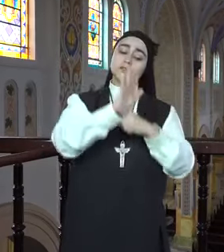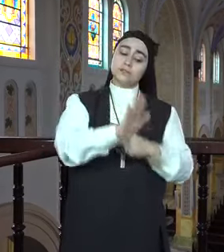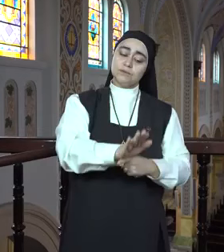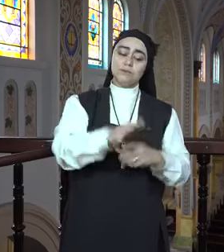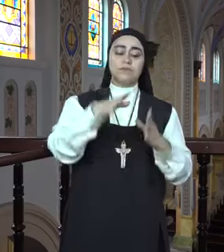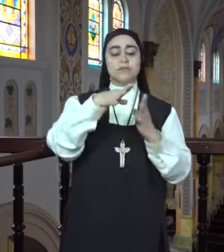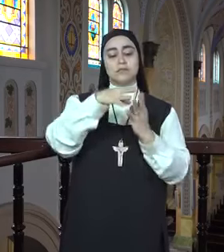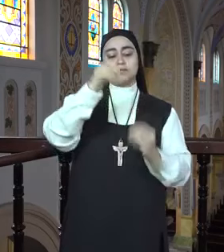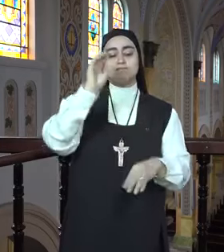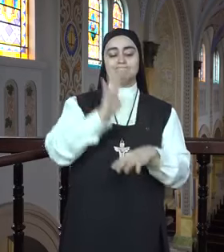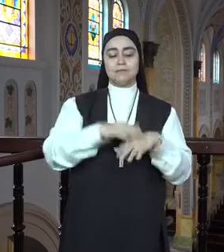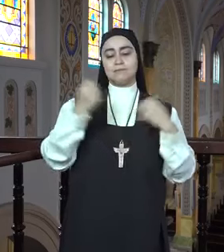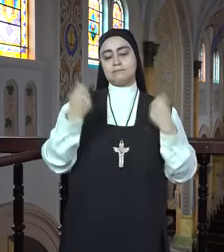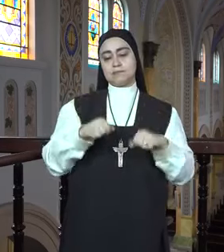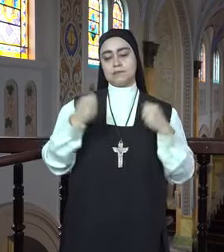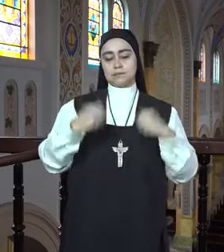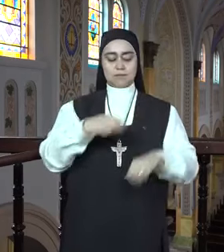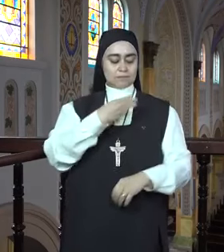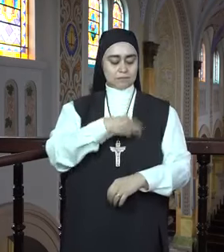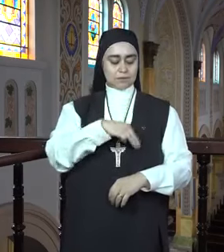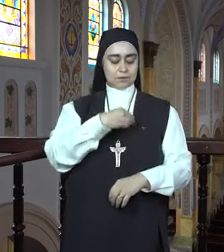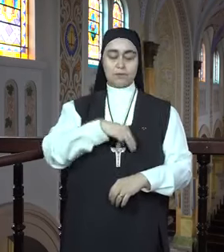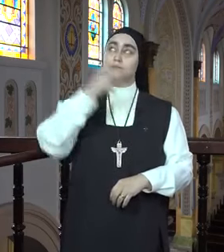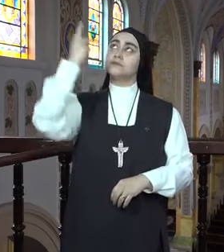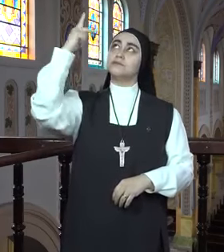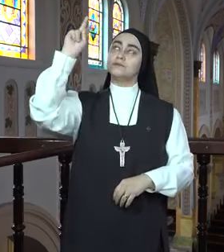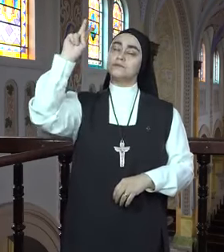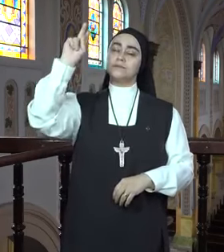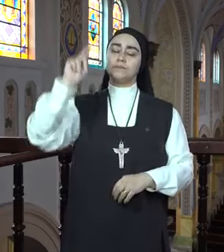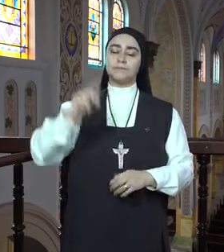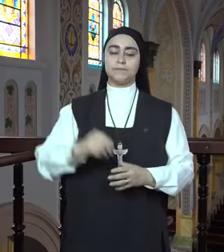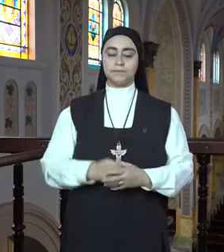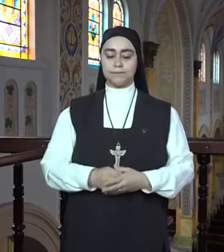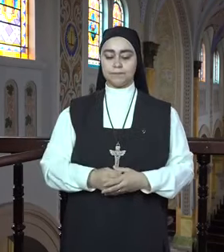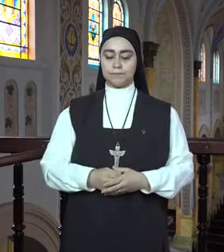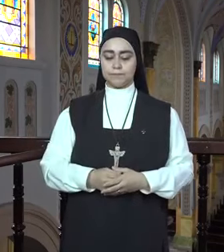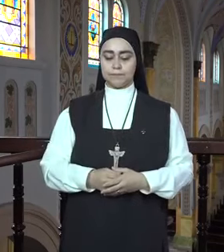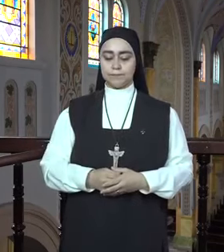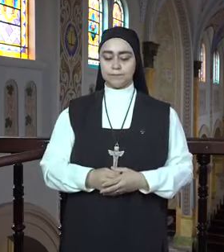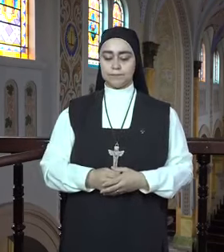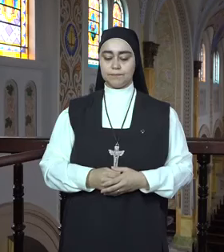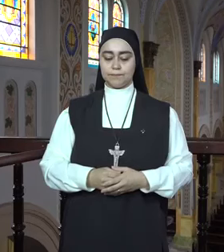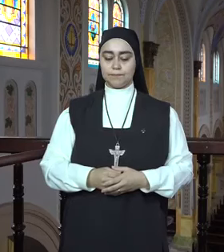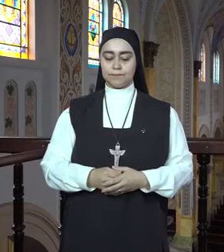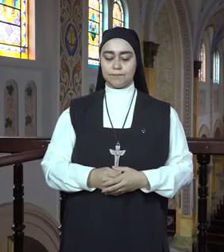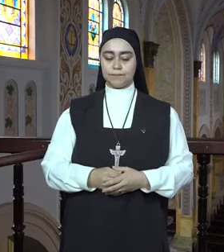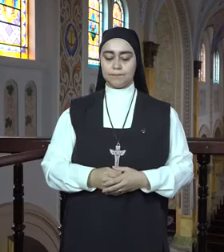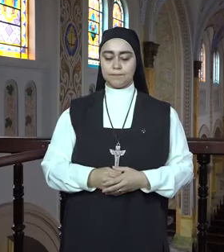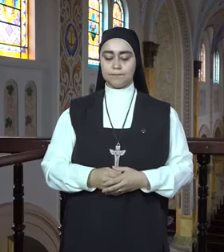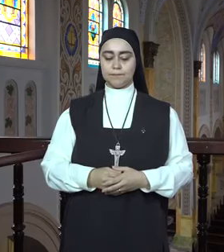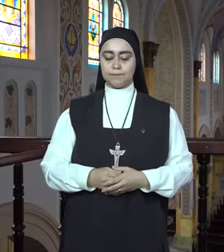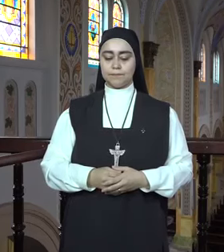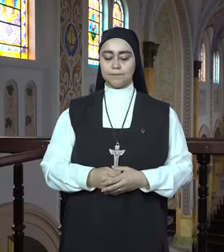e socorrei principalmente as que mais precisarem da vossa misericórdia.